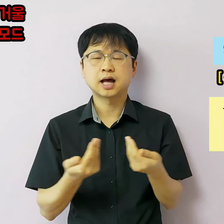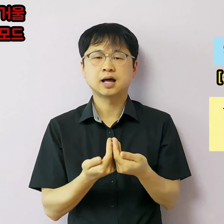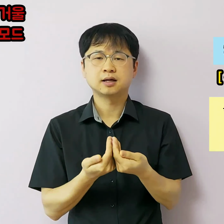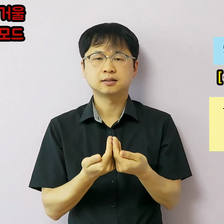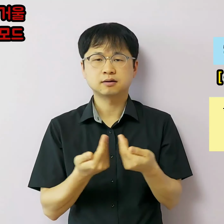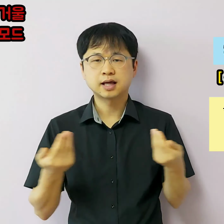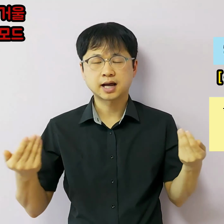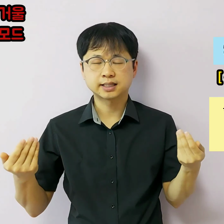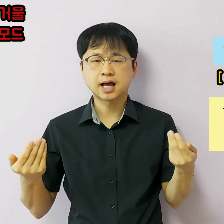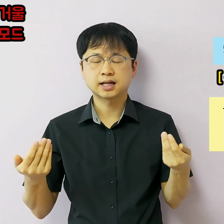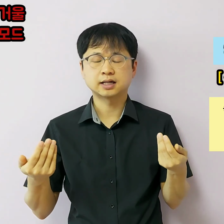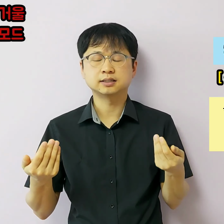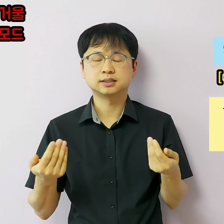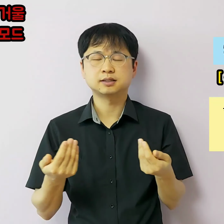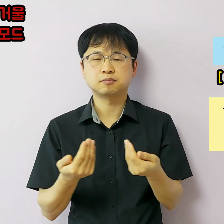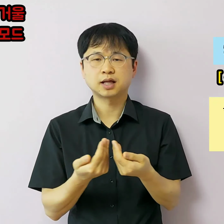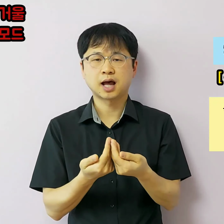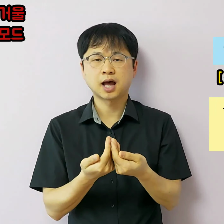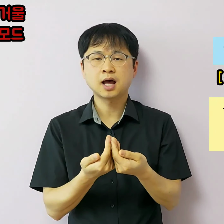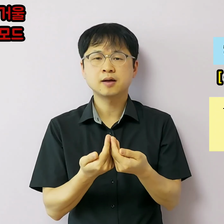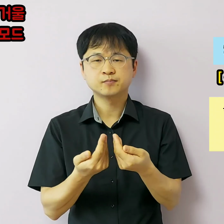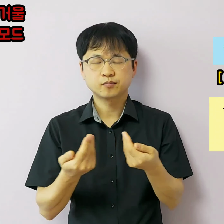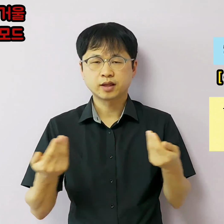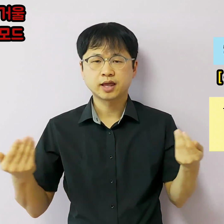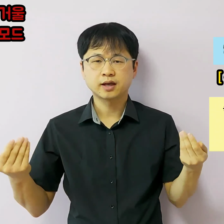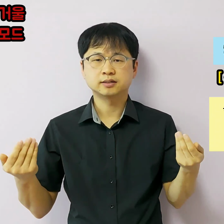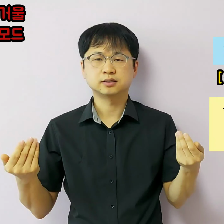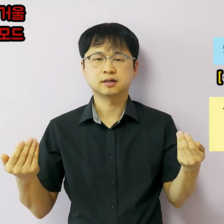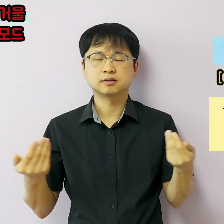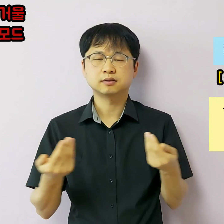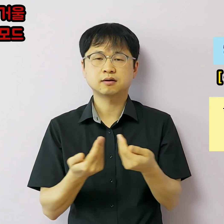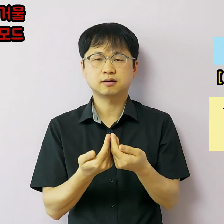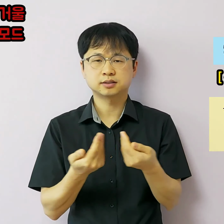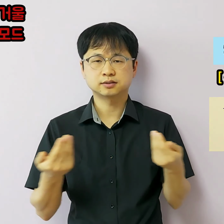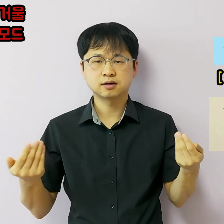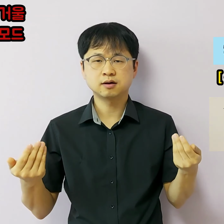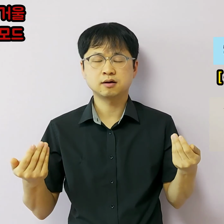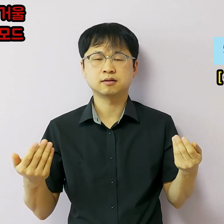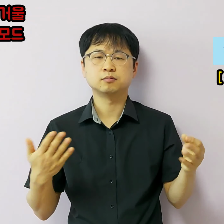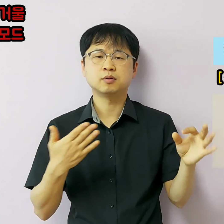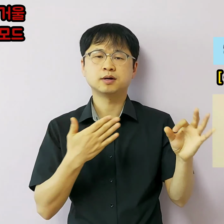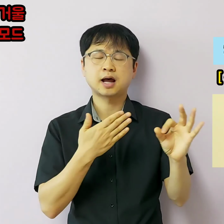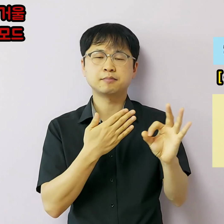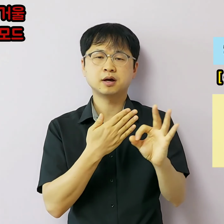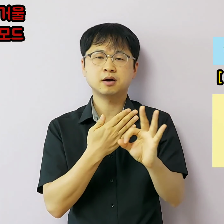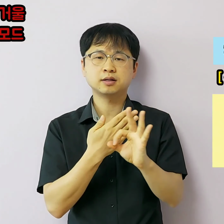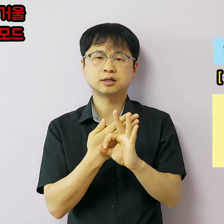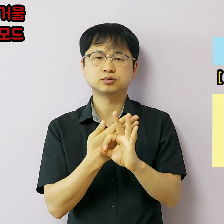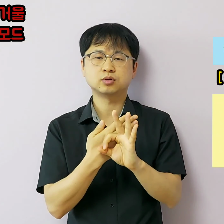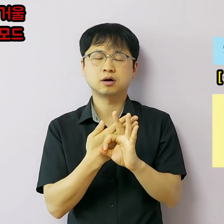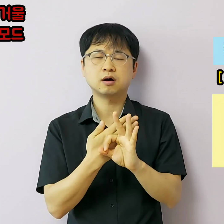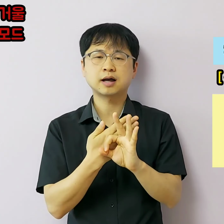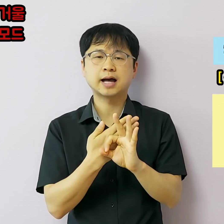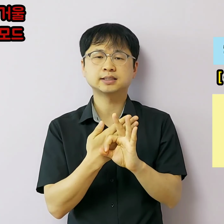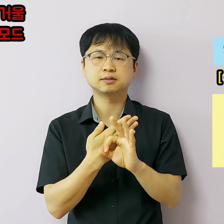멀어지다, 떠나가다 라는 뜻이 됩니다. 헤어져선, 떨어져선, 뭐뭐라면 하는 수어,